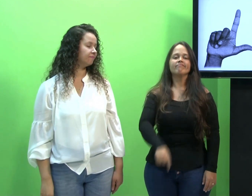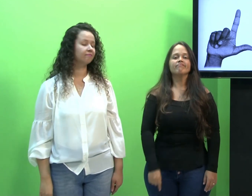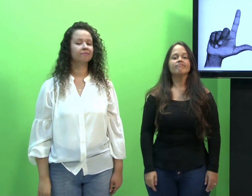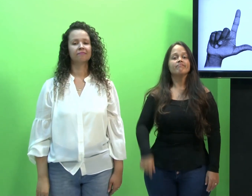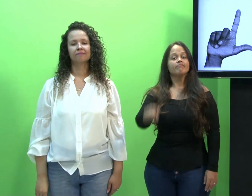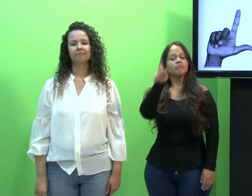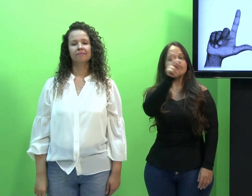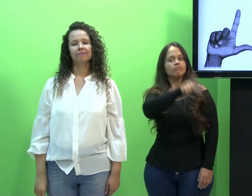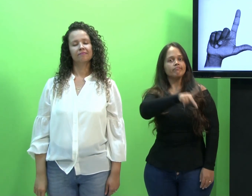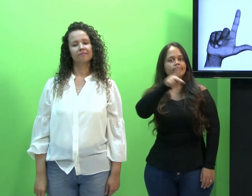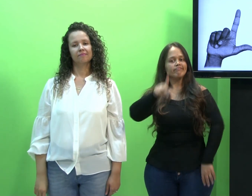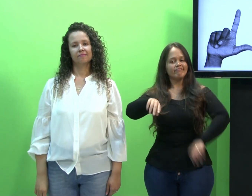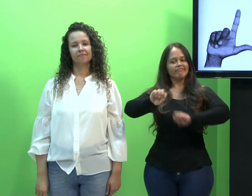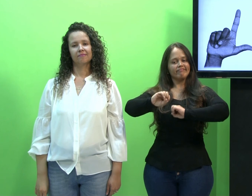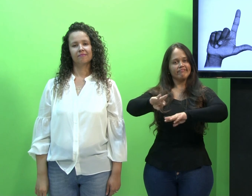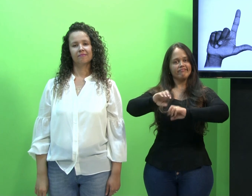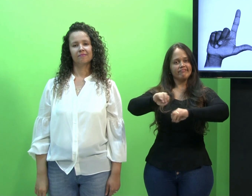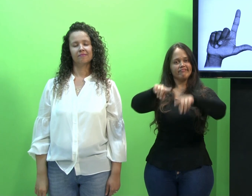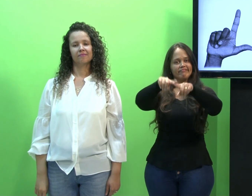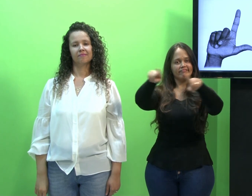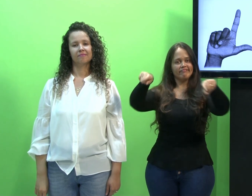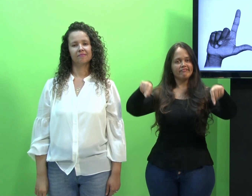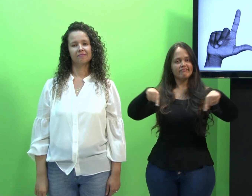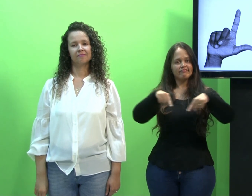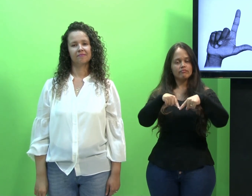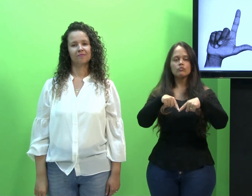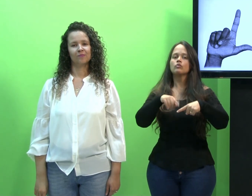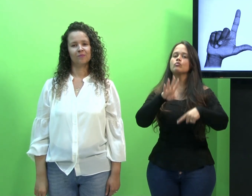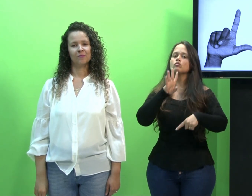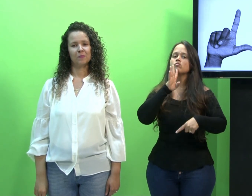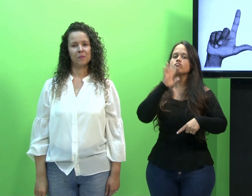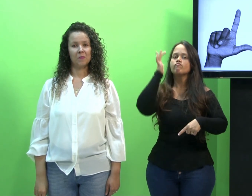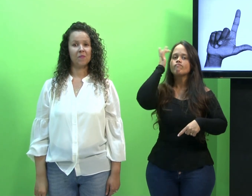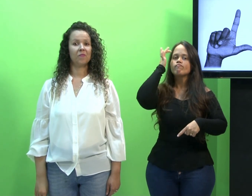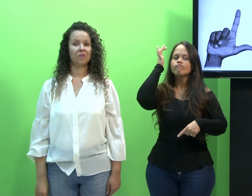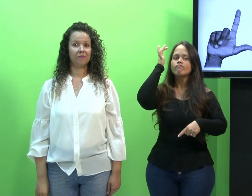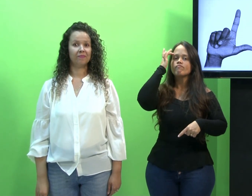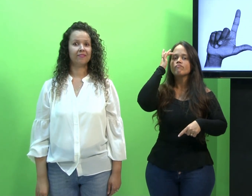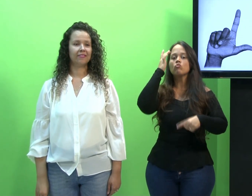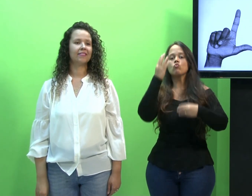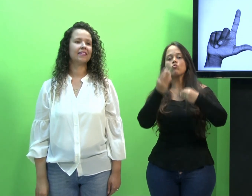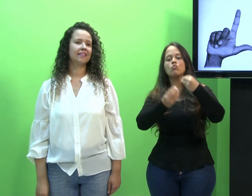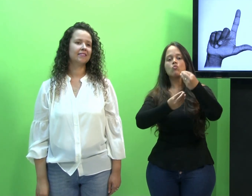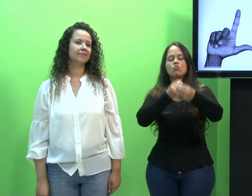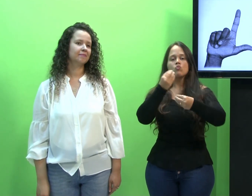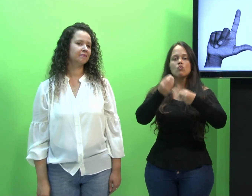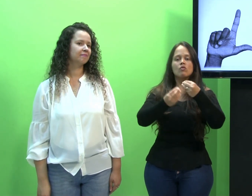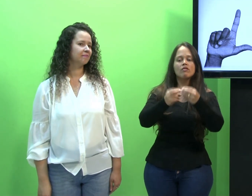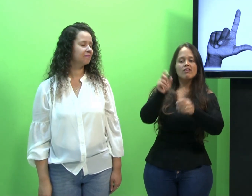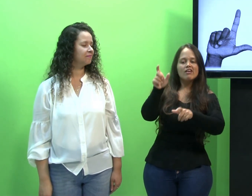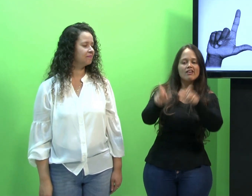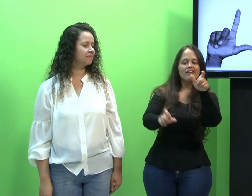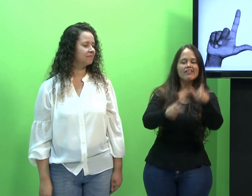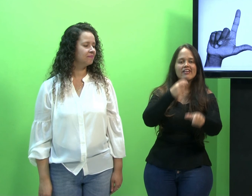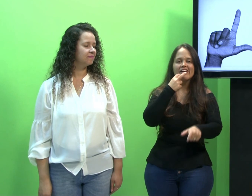e professor regente de classe com conhecimento acerca da singularidade